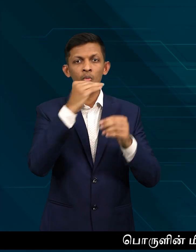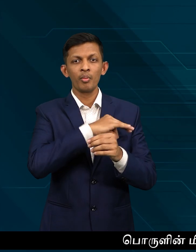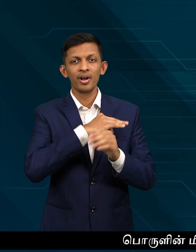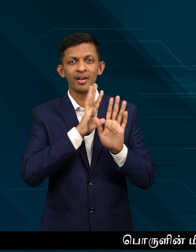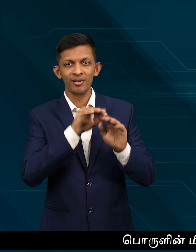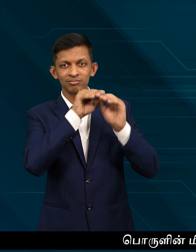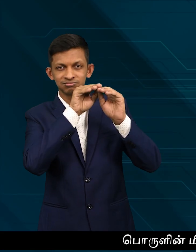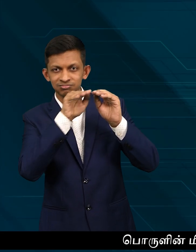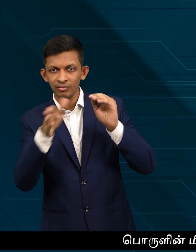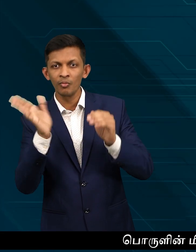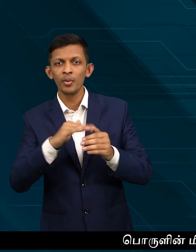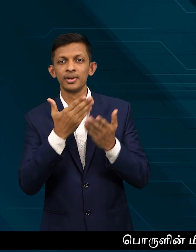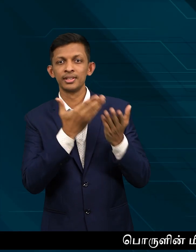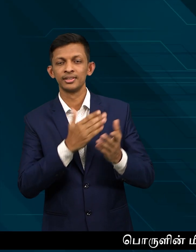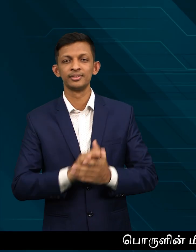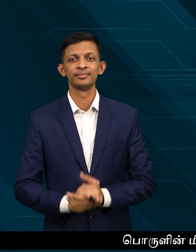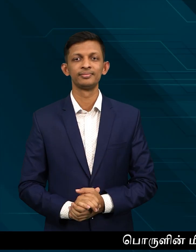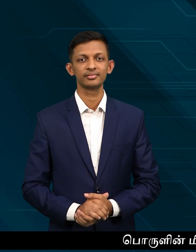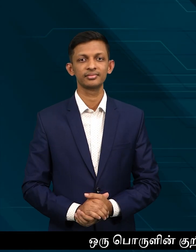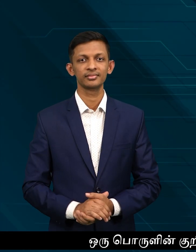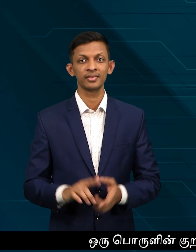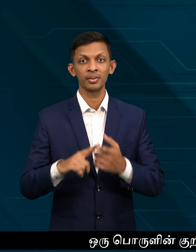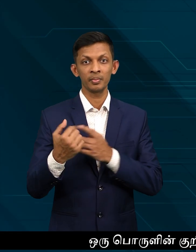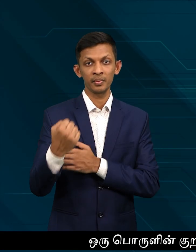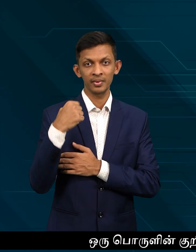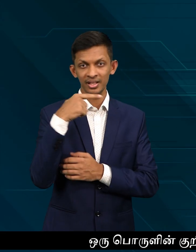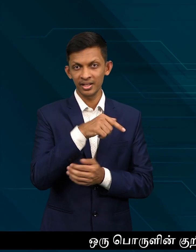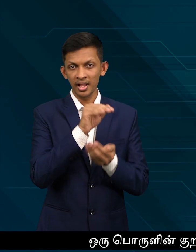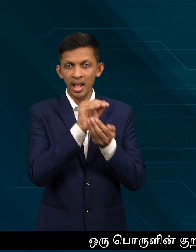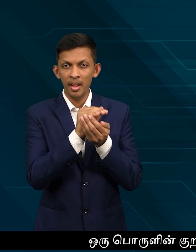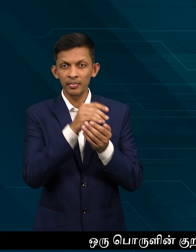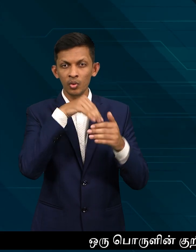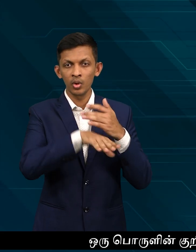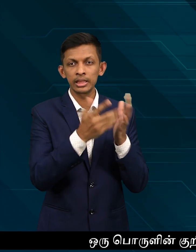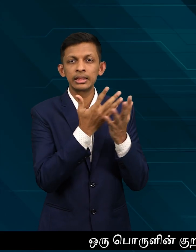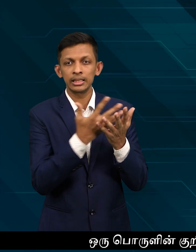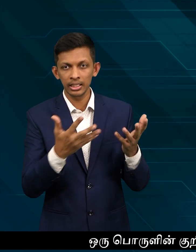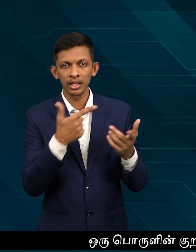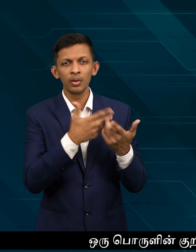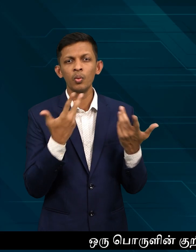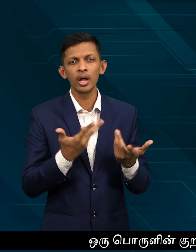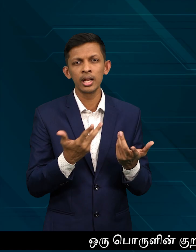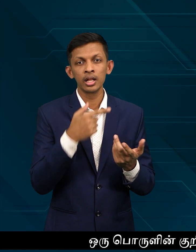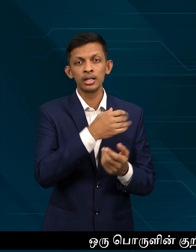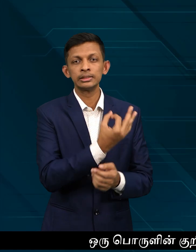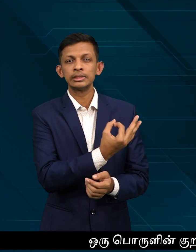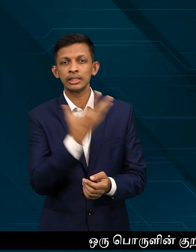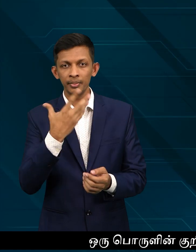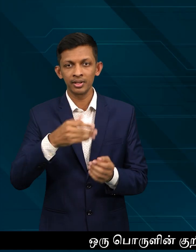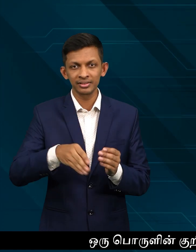பொருளின் மீது செய்யப்படும் வேலைக்கு சமம். ஒரு பொருளின் குறிப்பிட்ட நிலை அல்லது நிலை